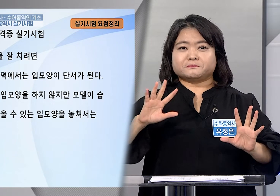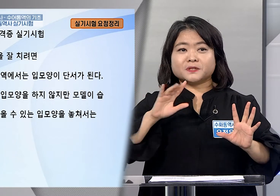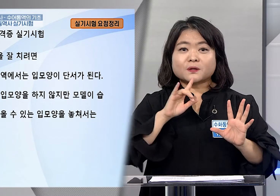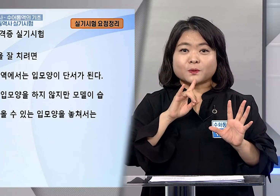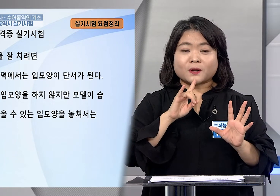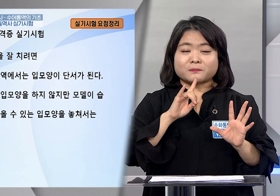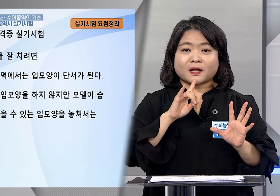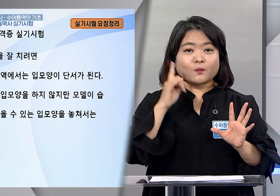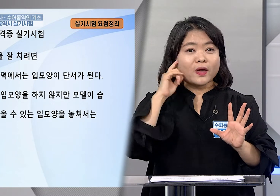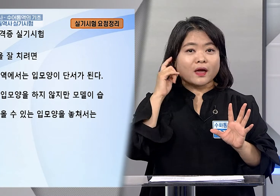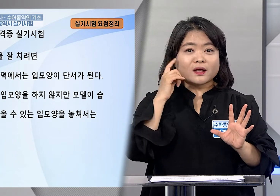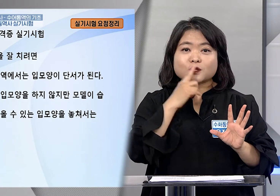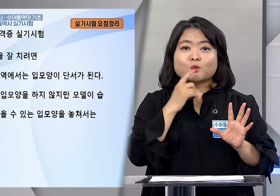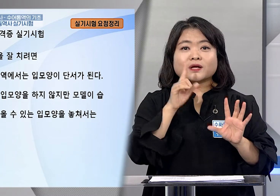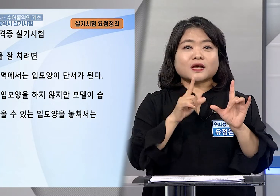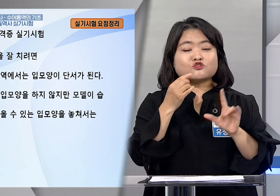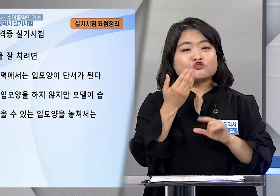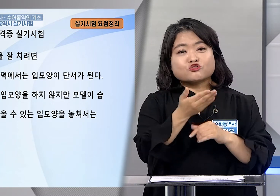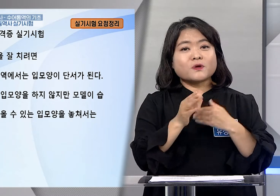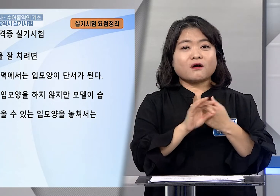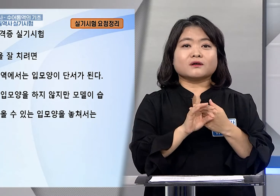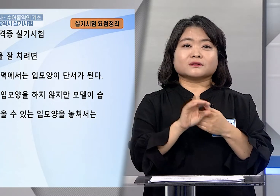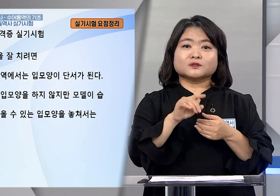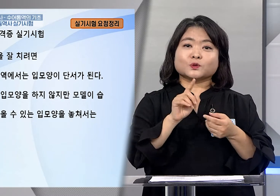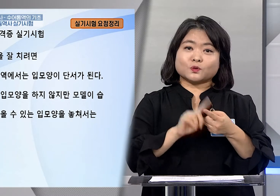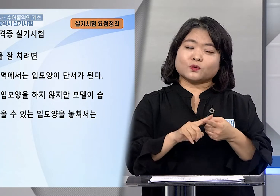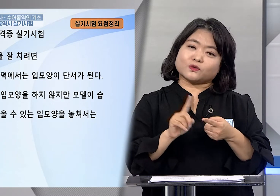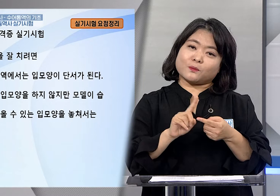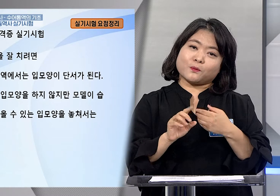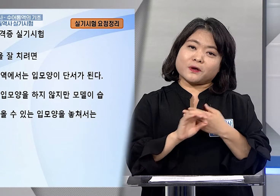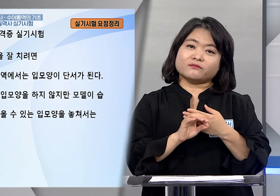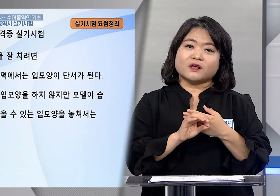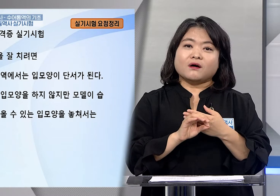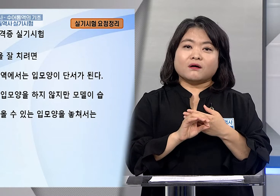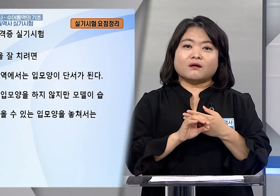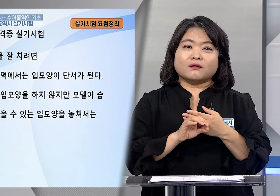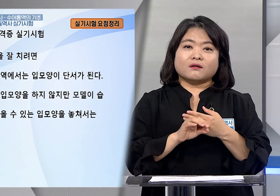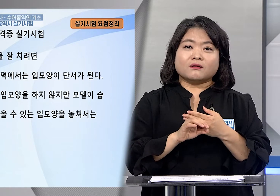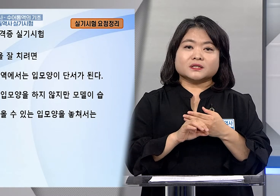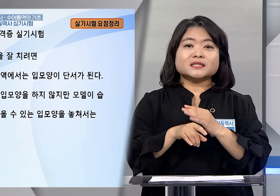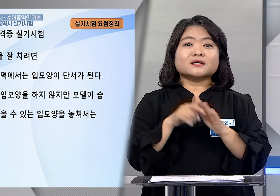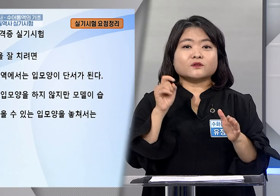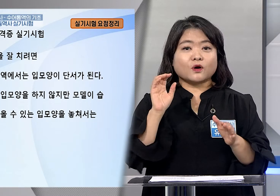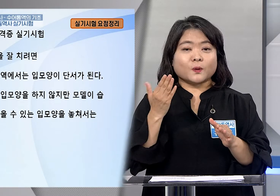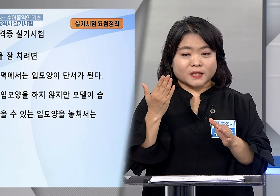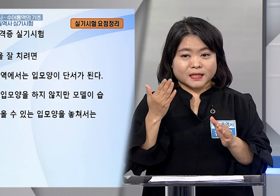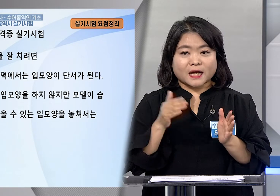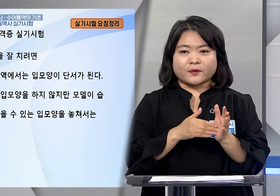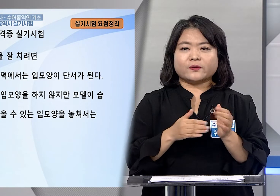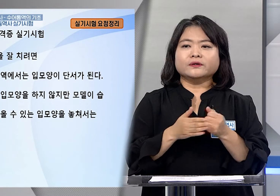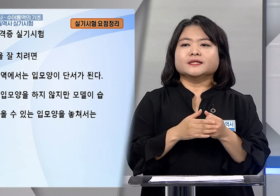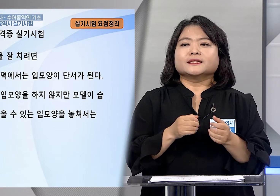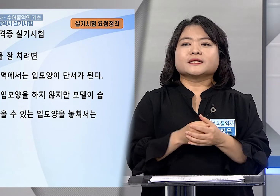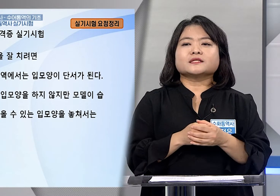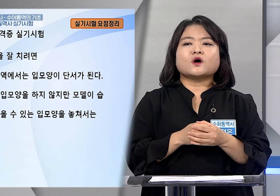이렇게 표현합니다. 왜? 입모양 단서를 주면 그것도 어떻게 보면 힌트가 되어버리니까요.